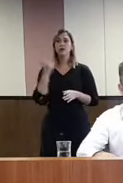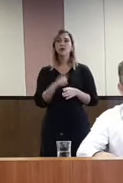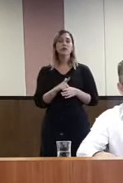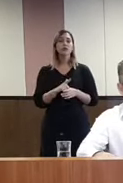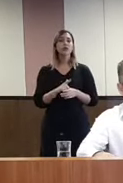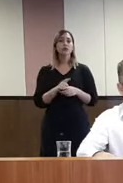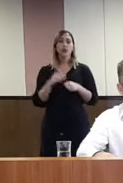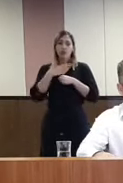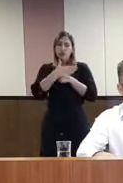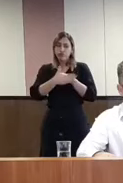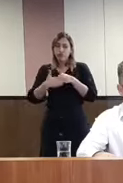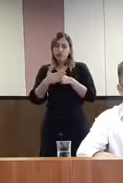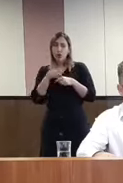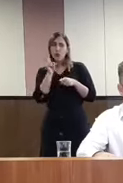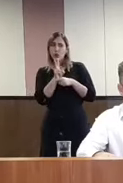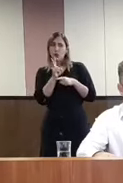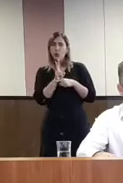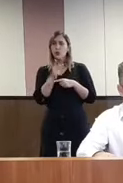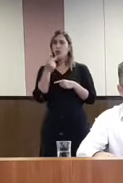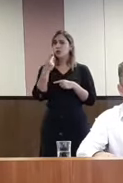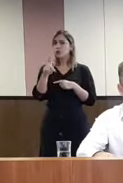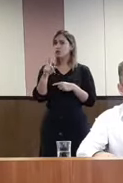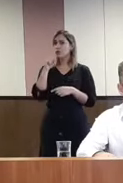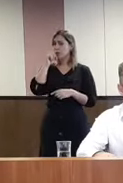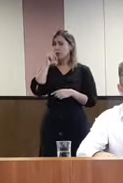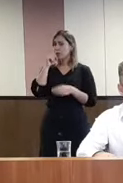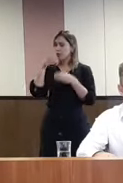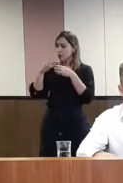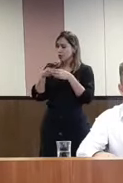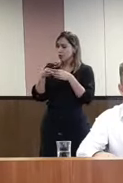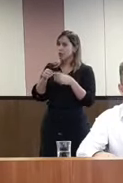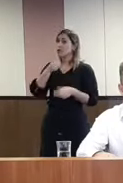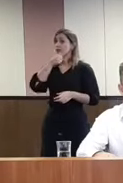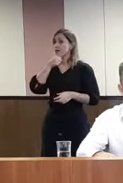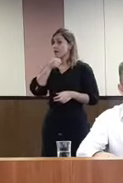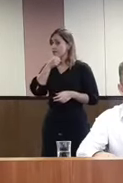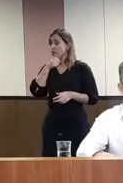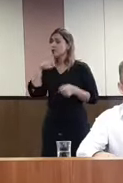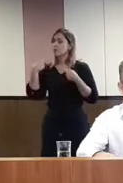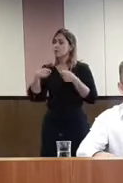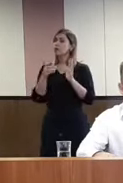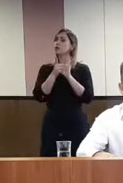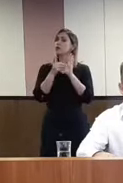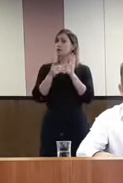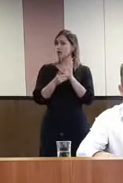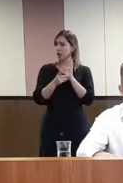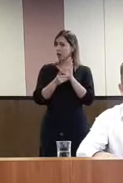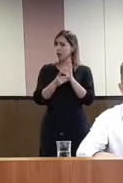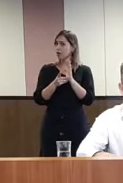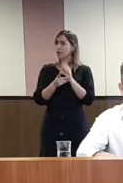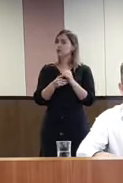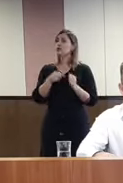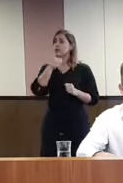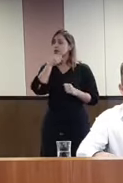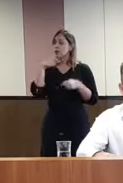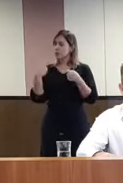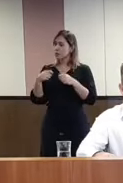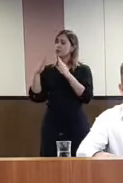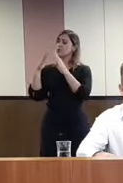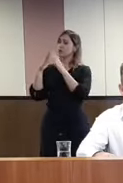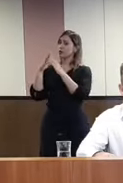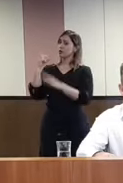as pessoas no grupo de risco. Ressalto isso, o decreto traz essa recomendação muito clara. O grupo